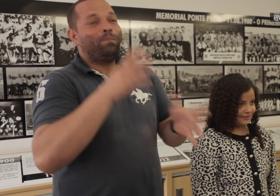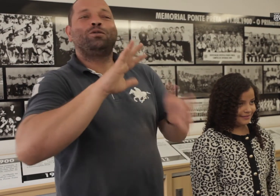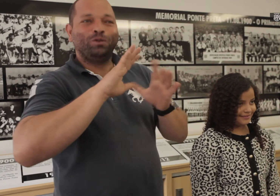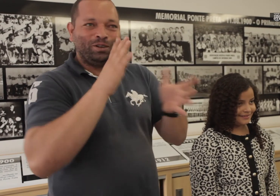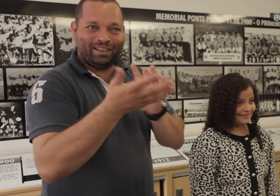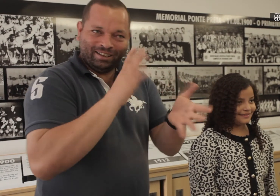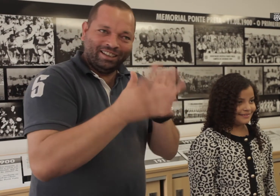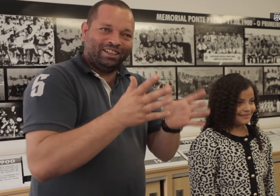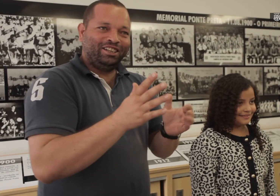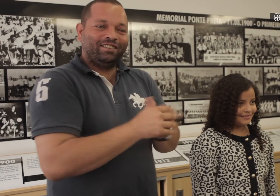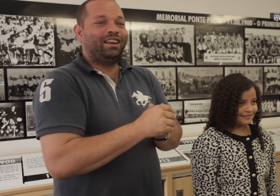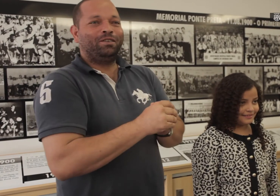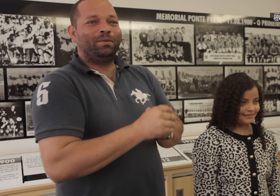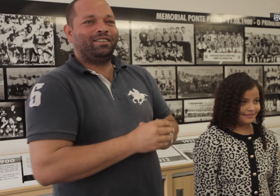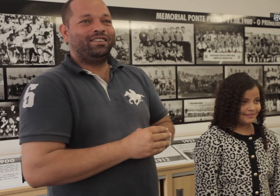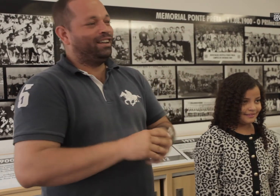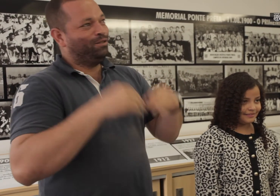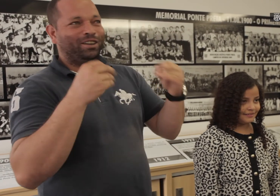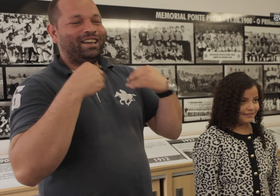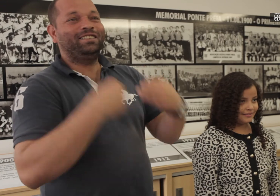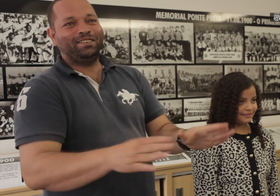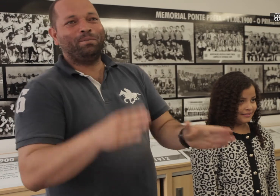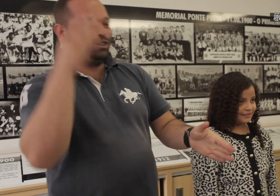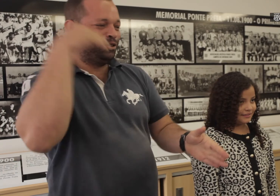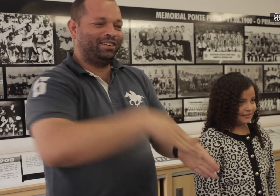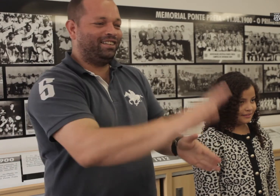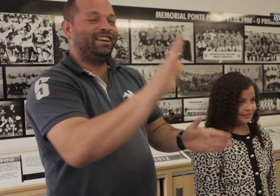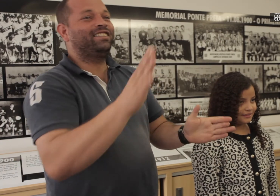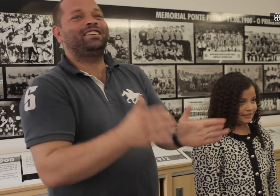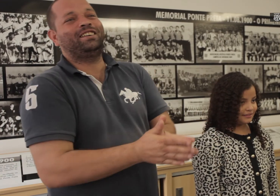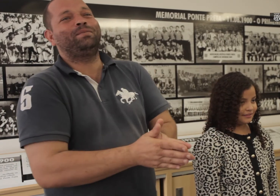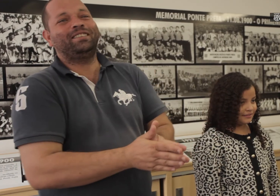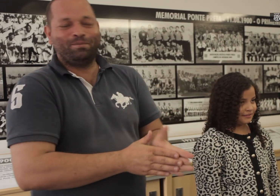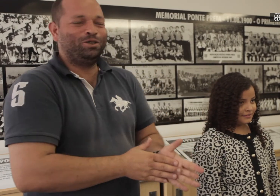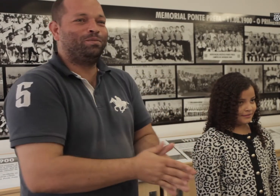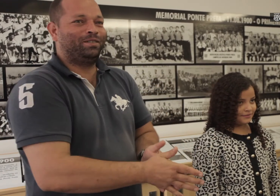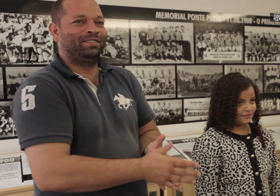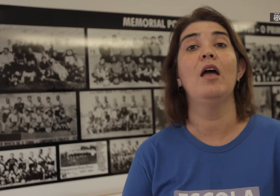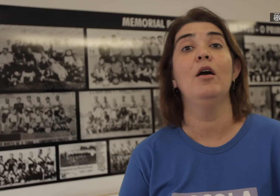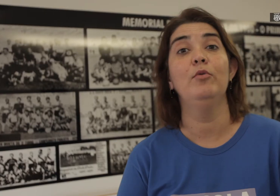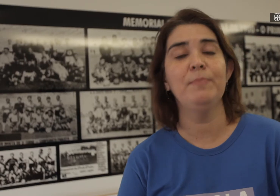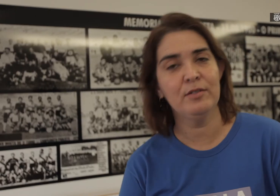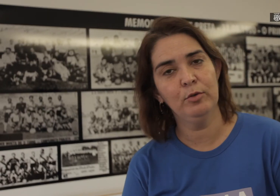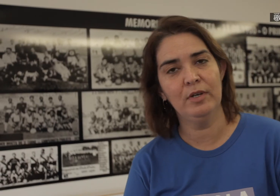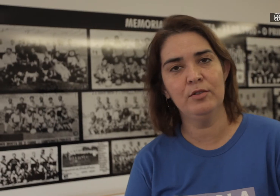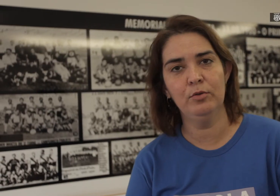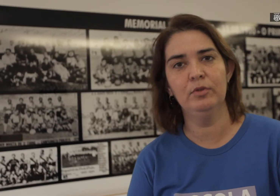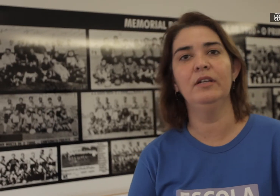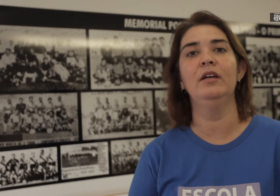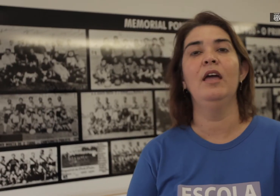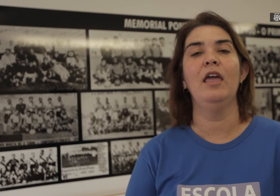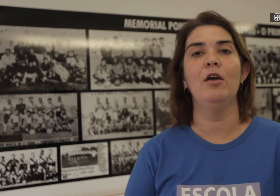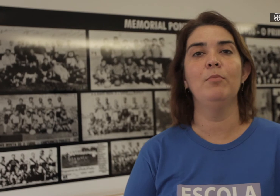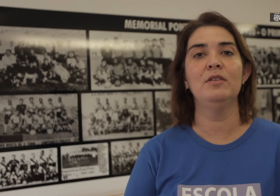uma postura da língua brasileira. Nossa, aí você se apaixona, você entra de cabeça, é muito bom. O Espaço Cultura